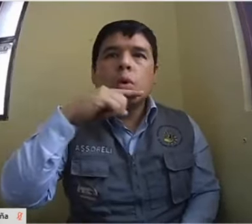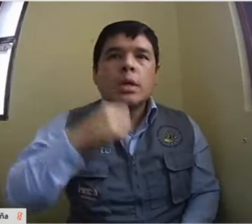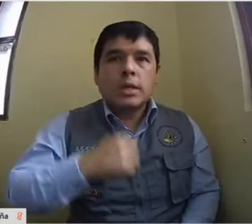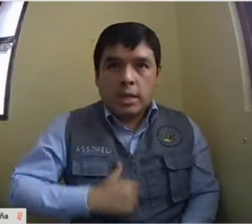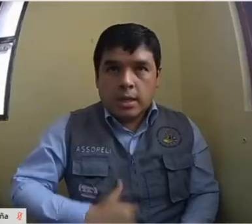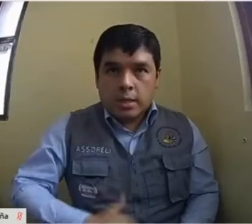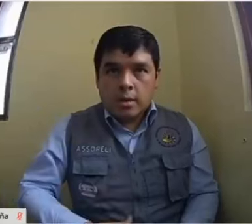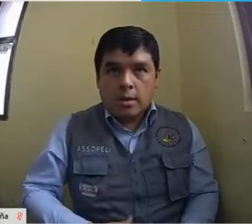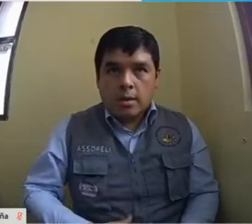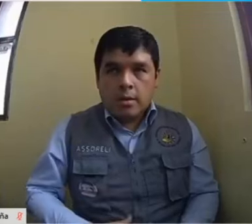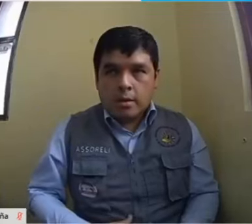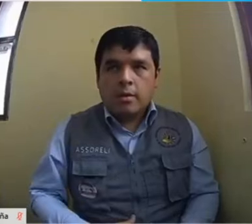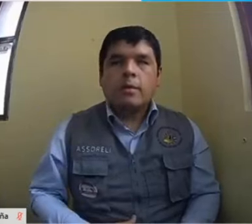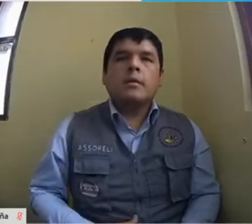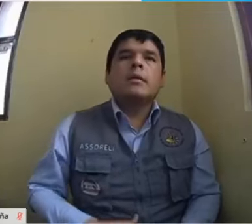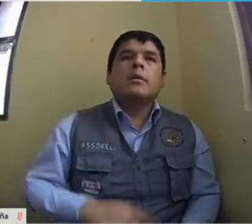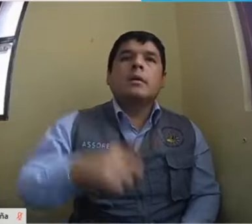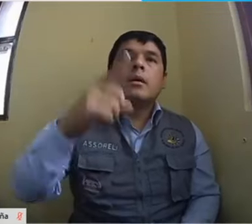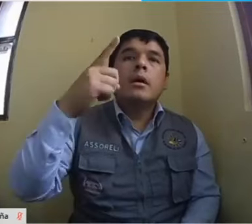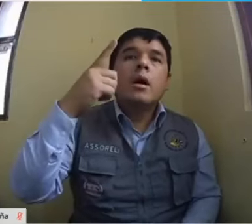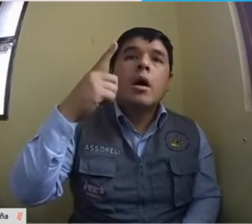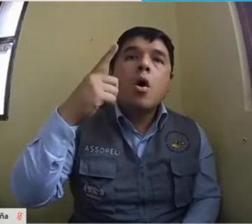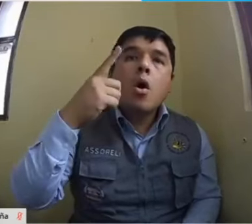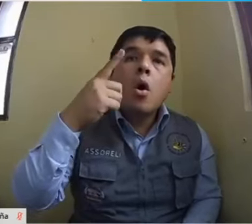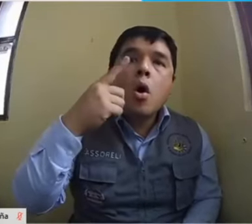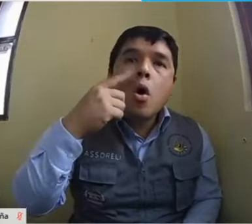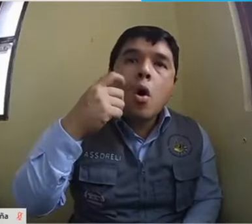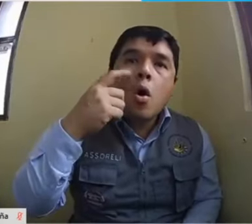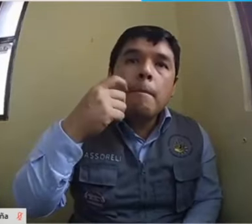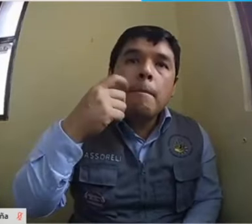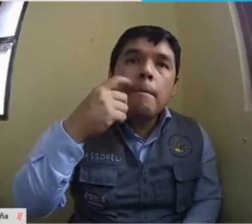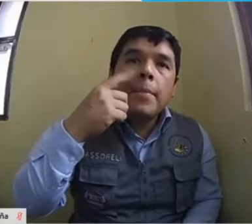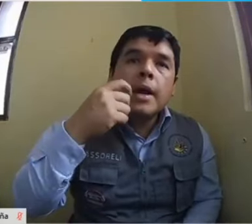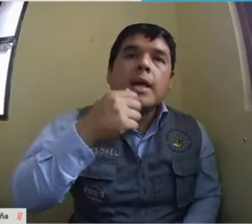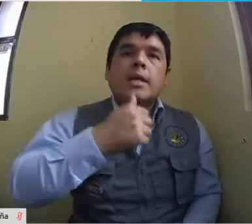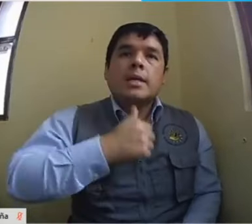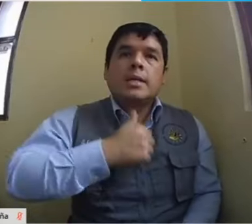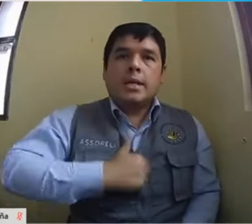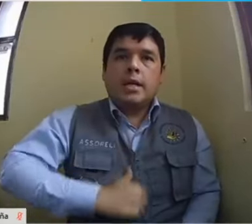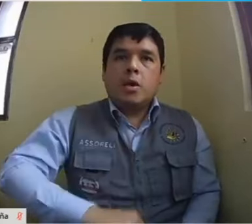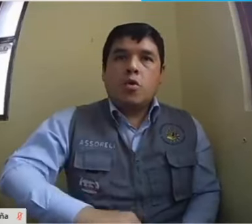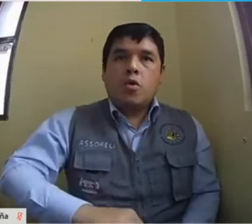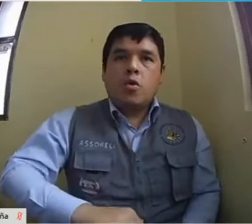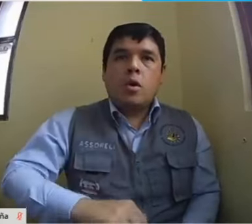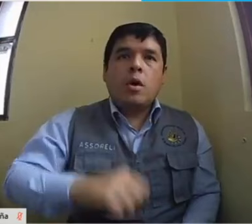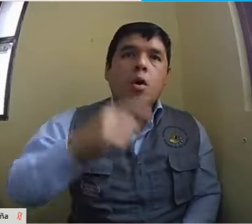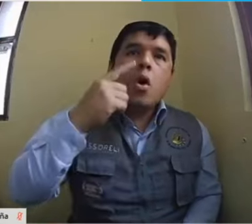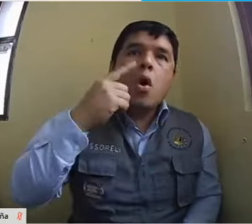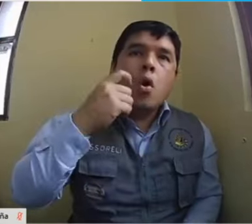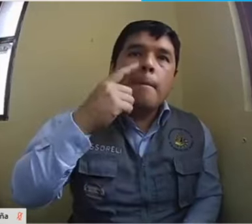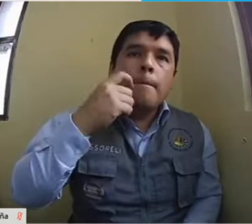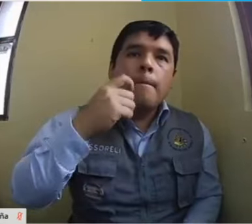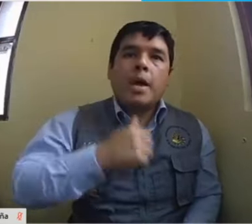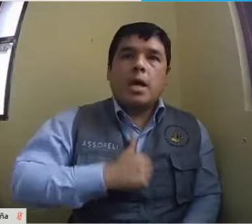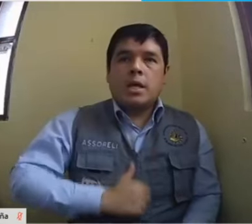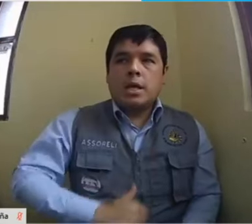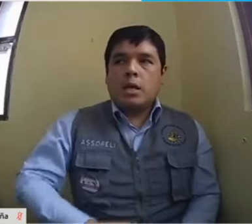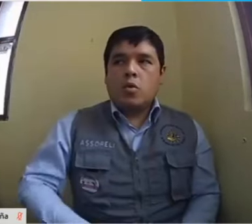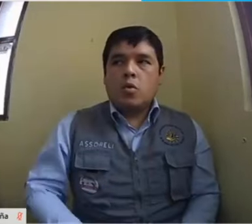hija es la seña de hija, mujer, el pulgar de baja por el pecho, esa es la seña de hijo, hombre,